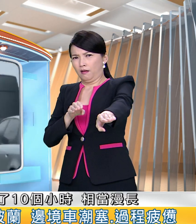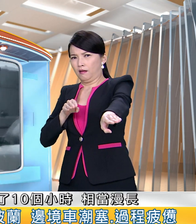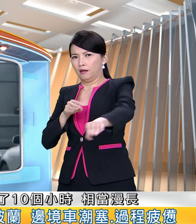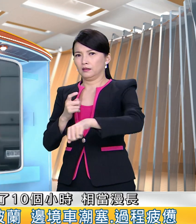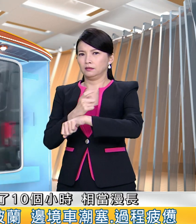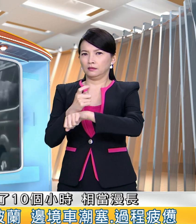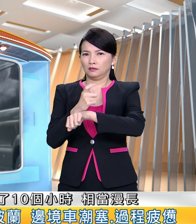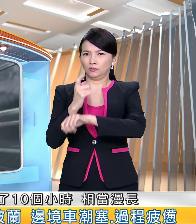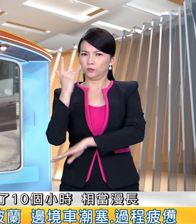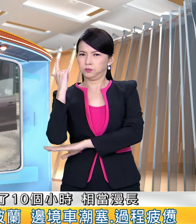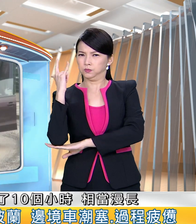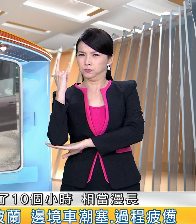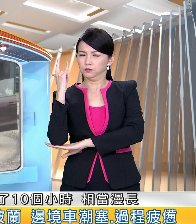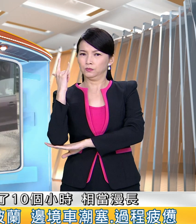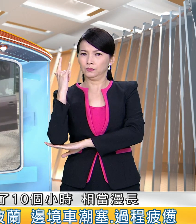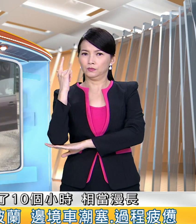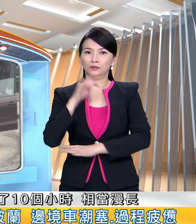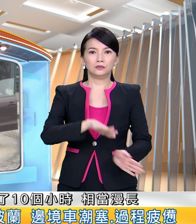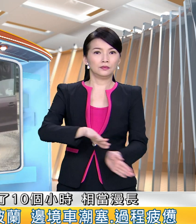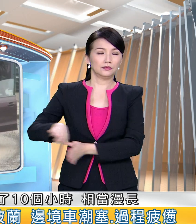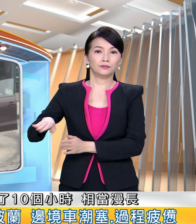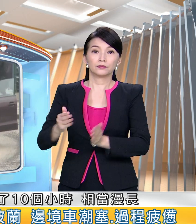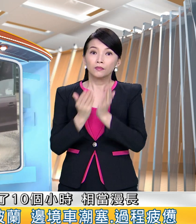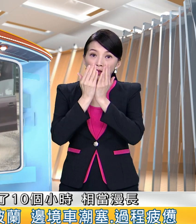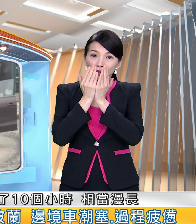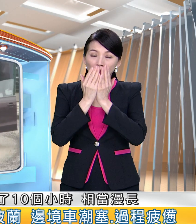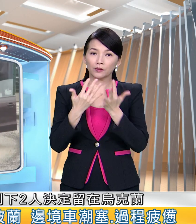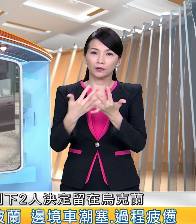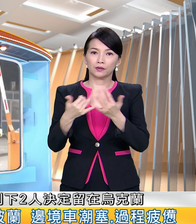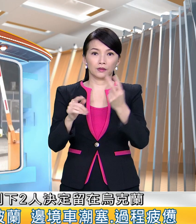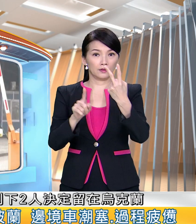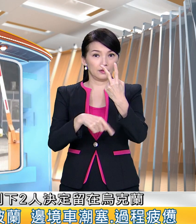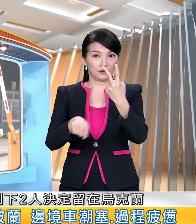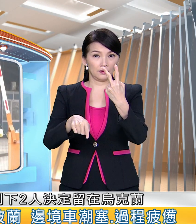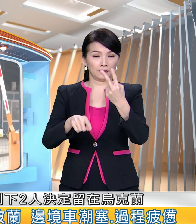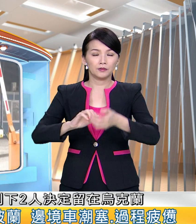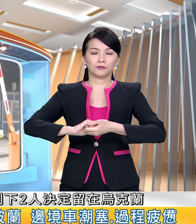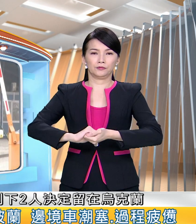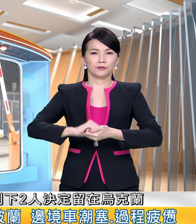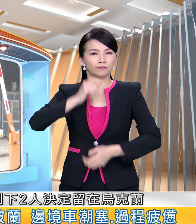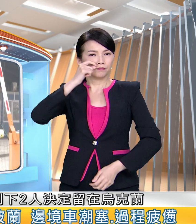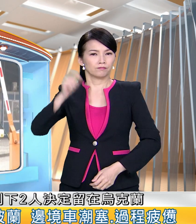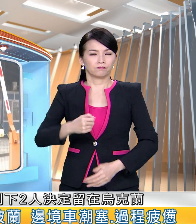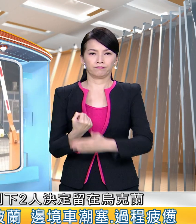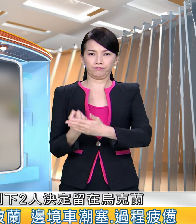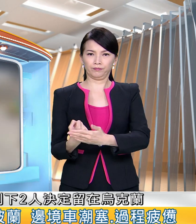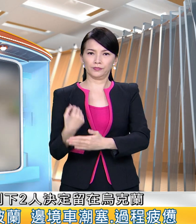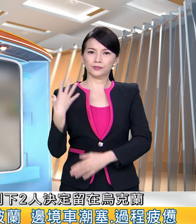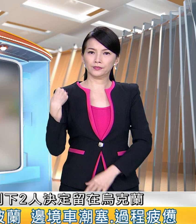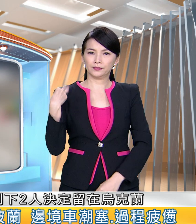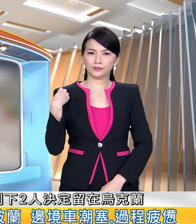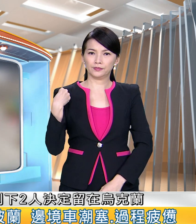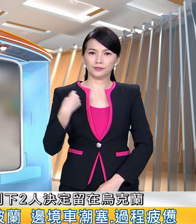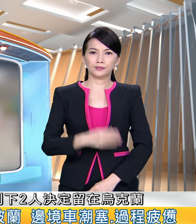排了10个小时，相当漫长。而在留学生中，剩下2人决定留在乌克